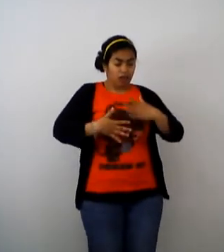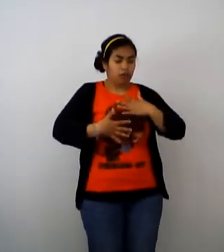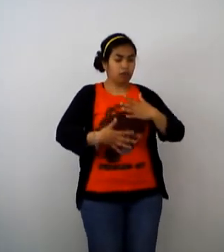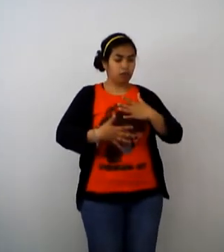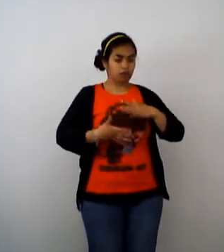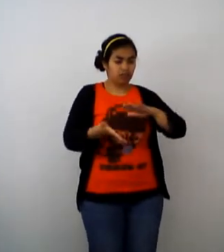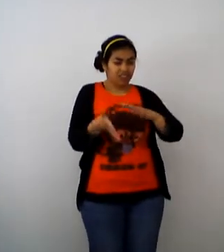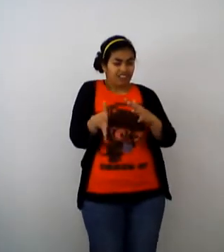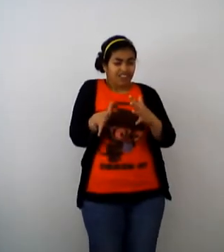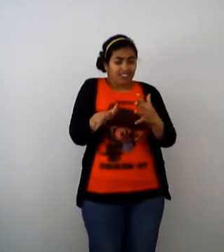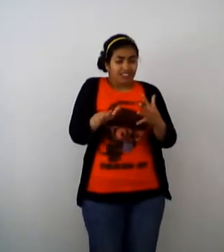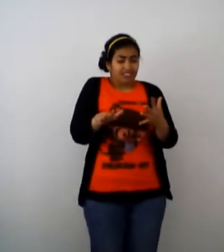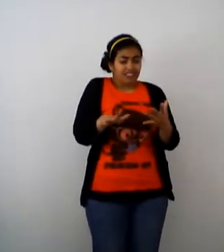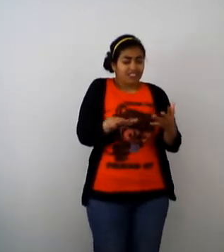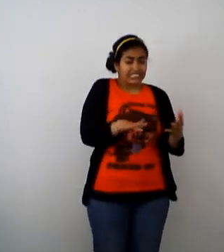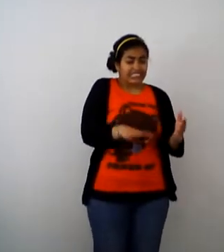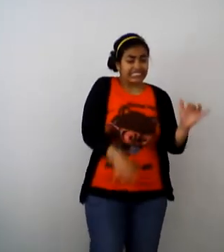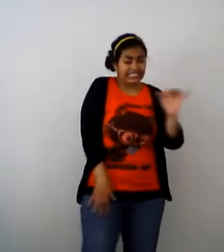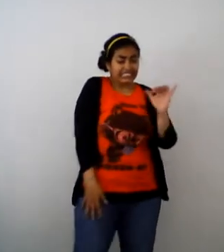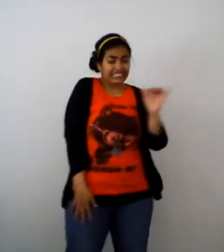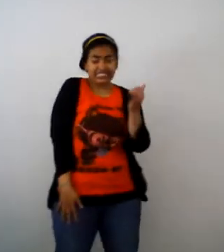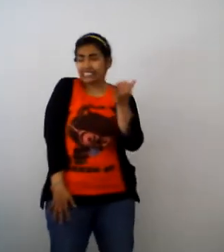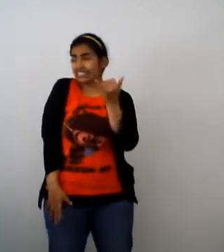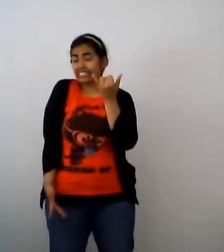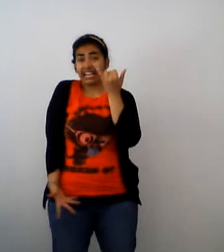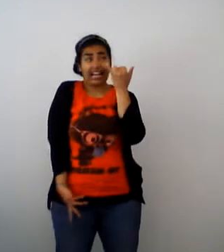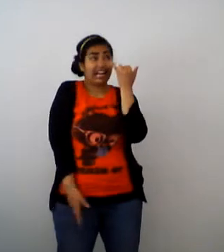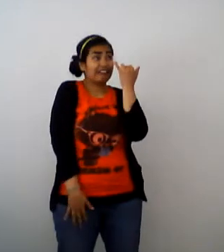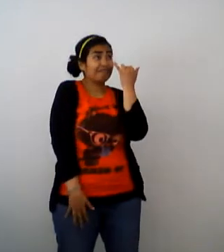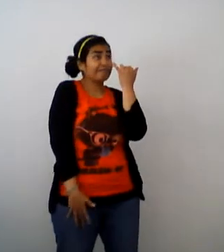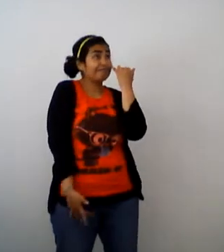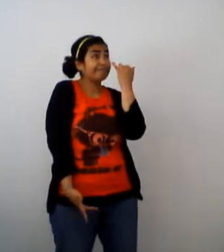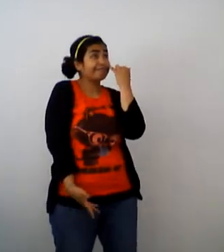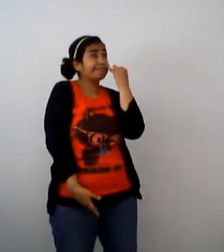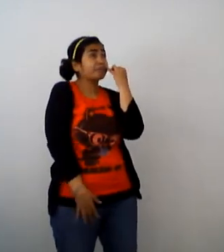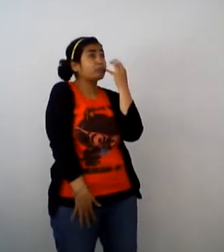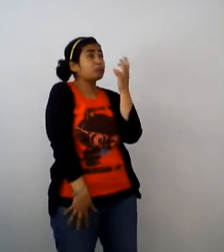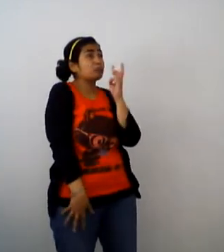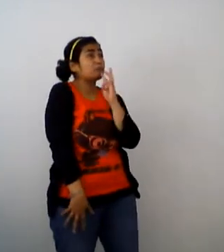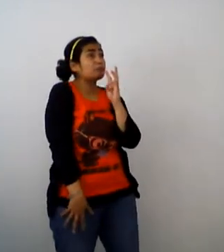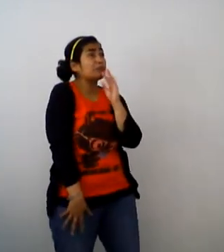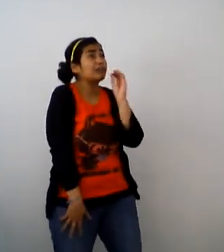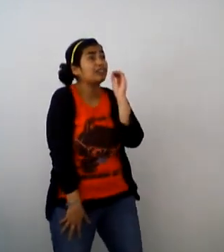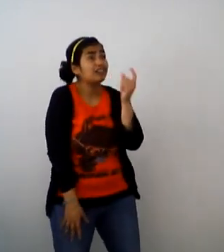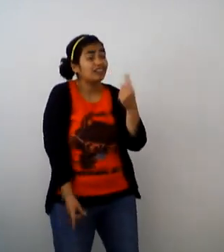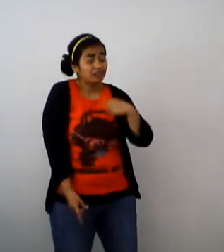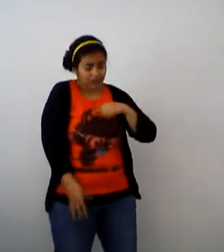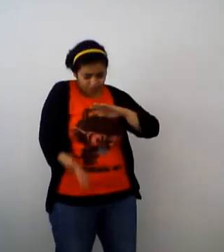para vivir, eres mi todo. Te necesito, Dios.